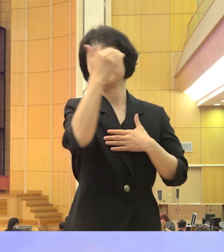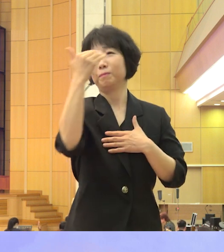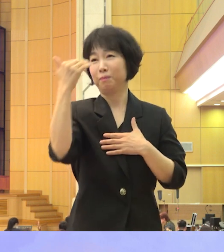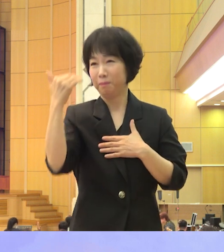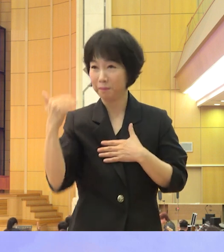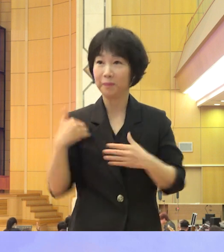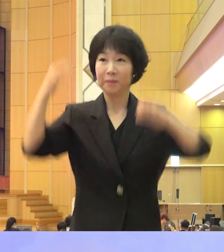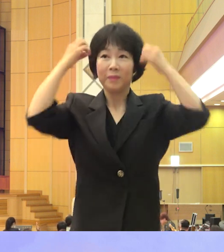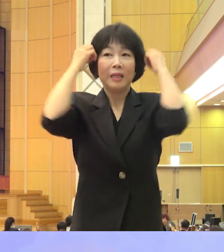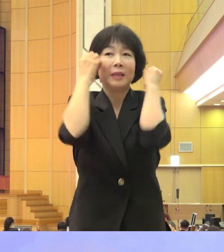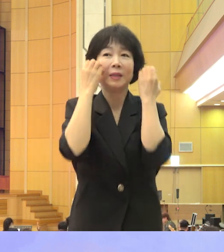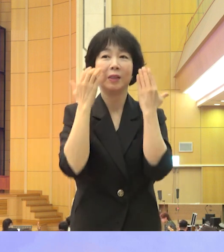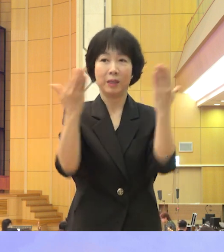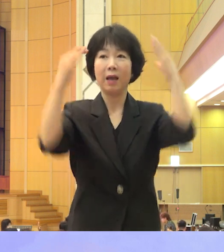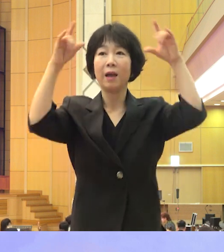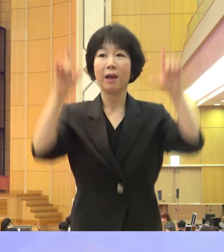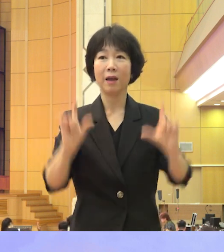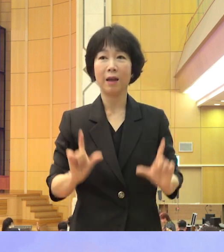가득한